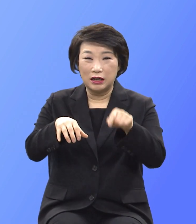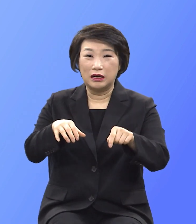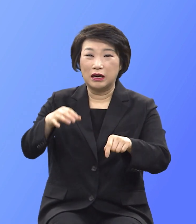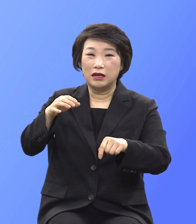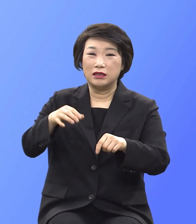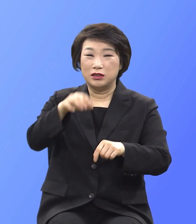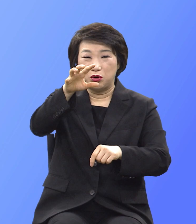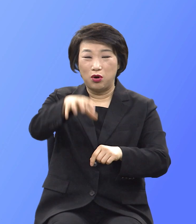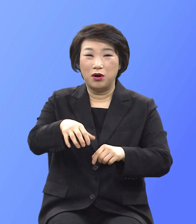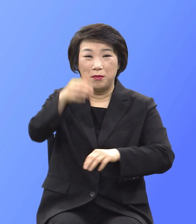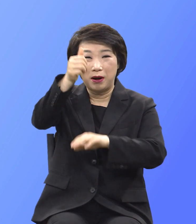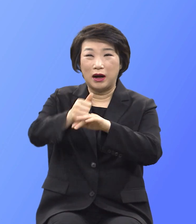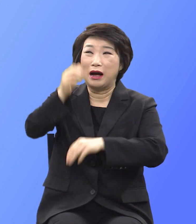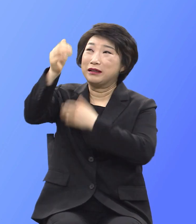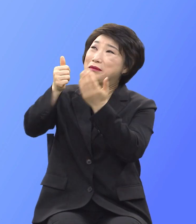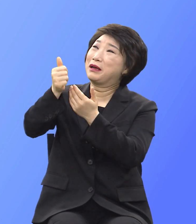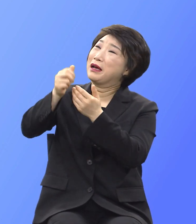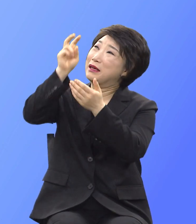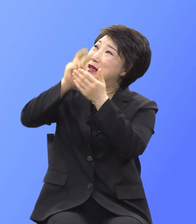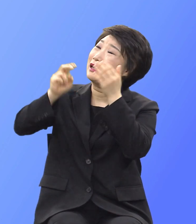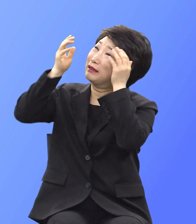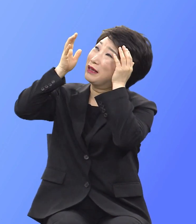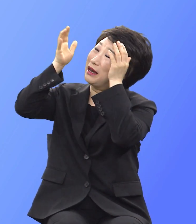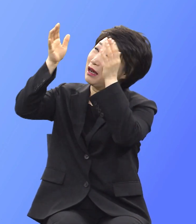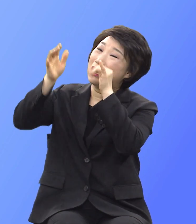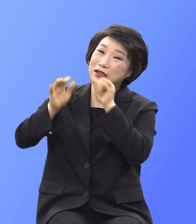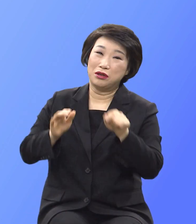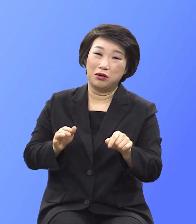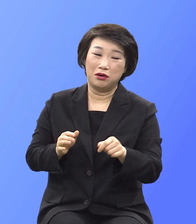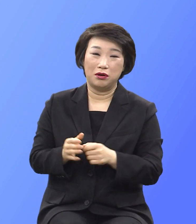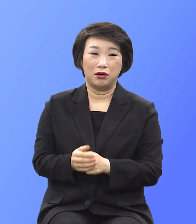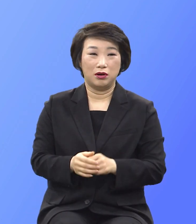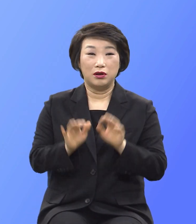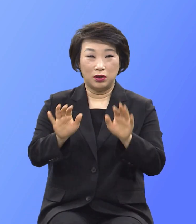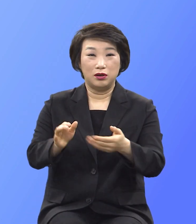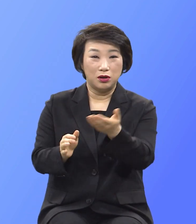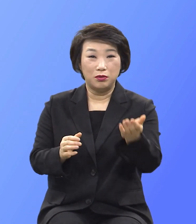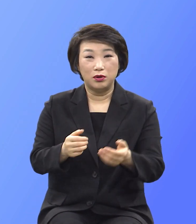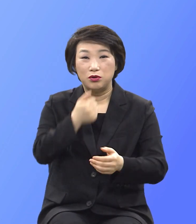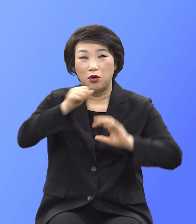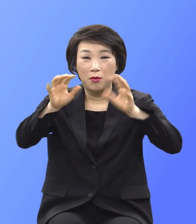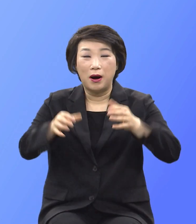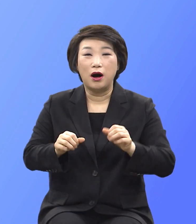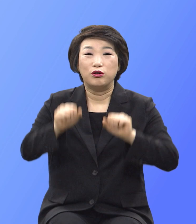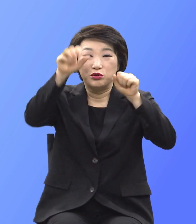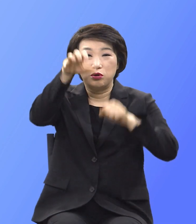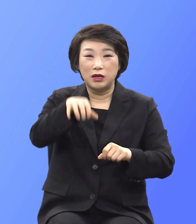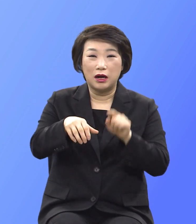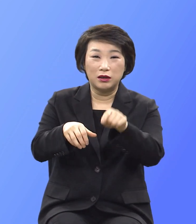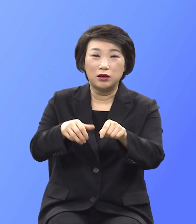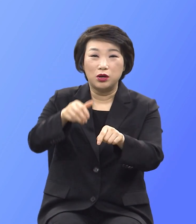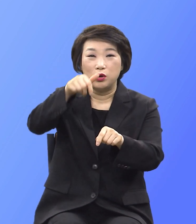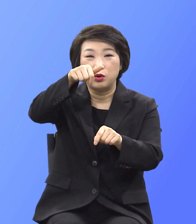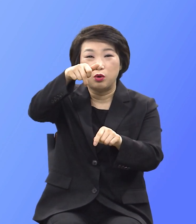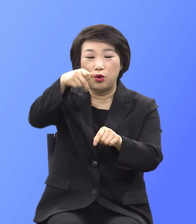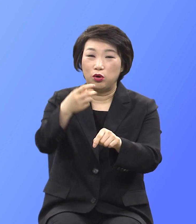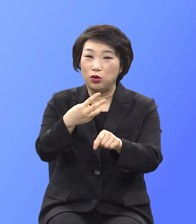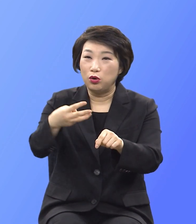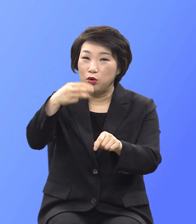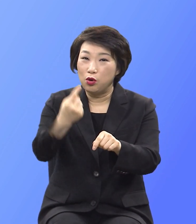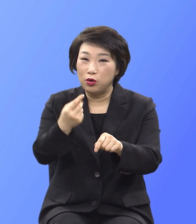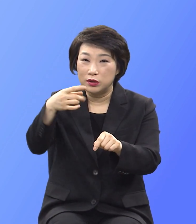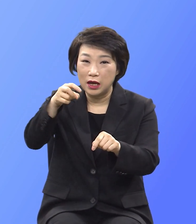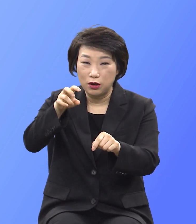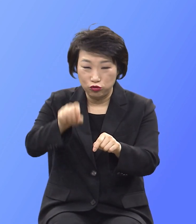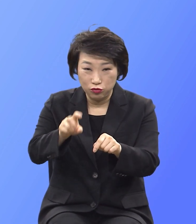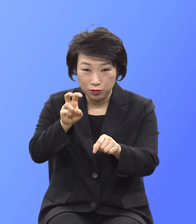소리가 그 콜로세움에 여러분 그 노마의 운동장이 한